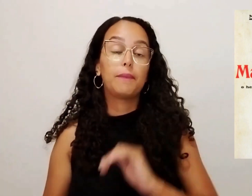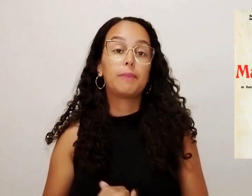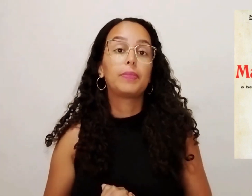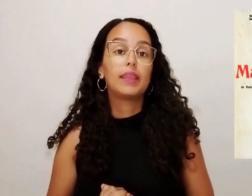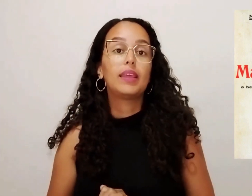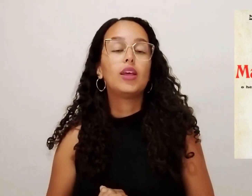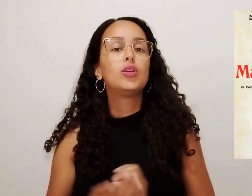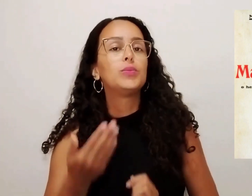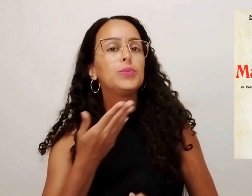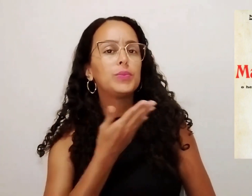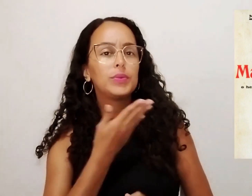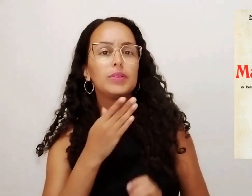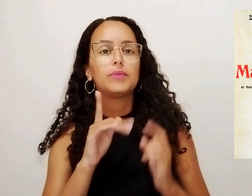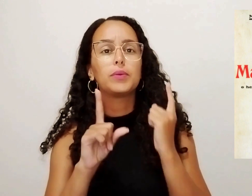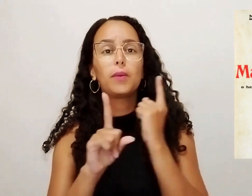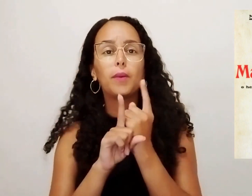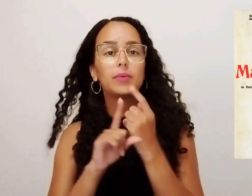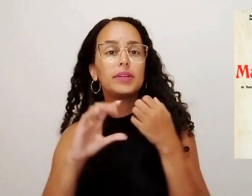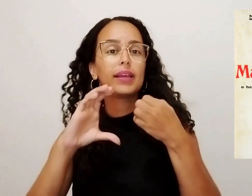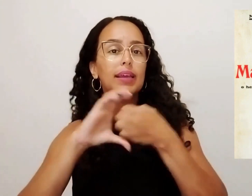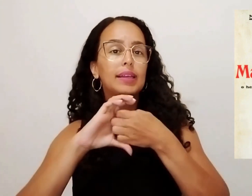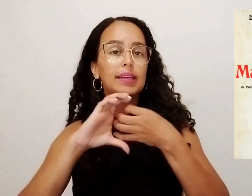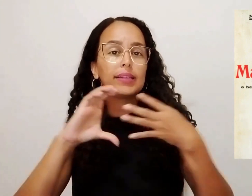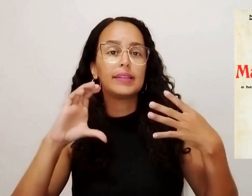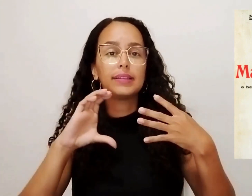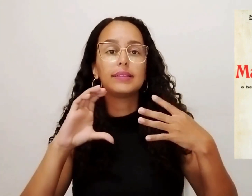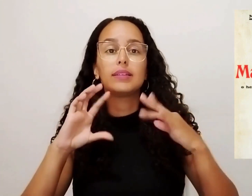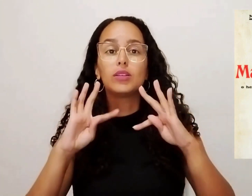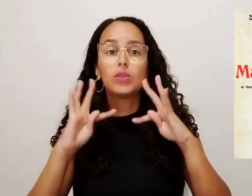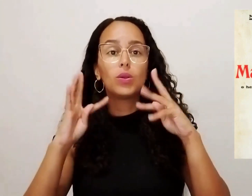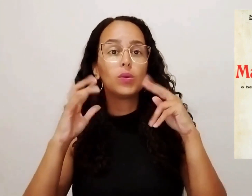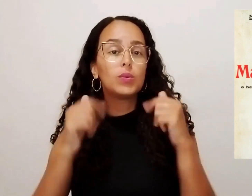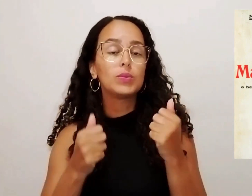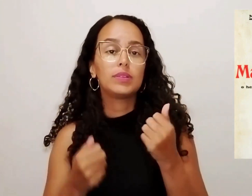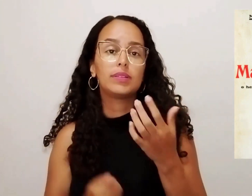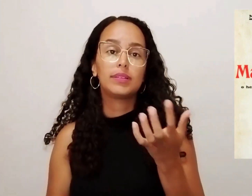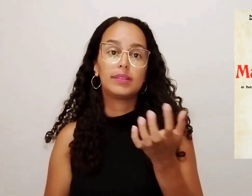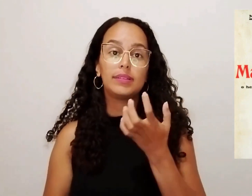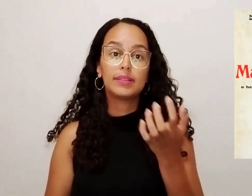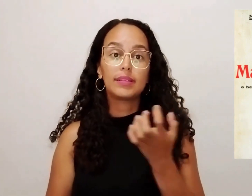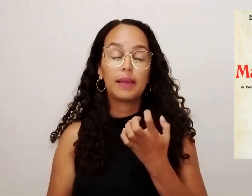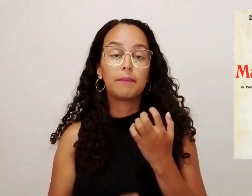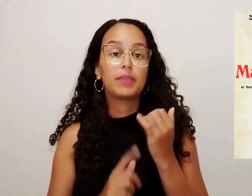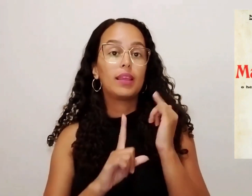liberdade. Está cheia de elementos nacionais e de palavras originárias do Brasil.